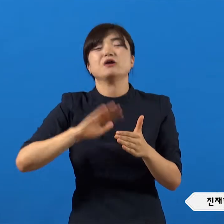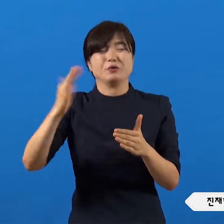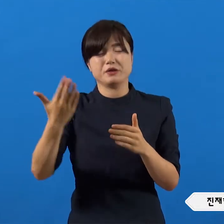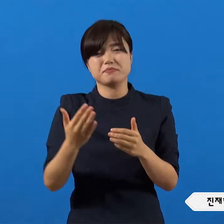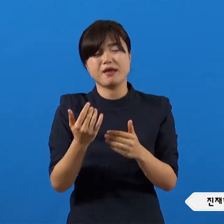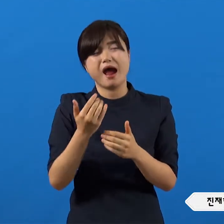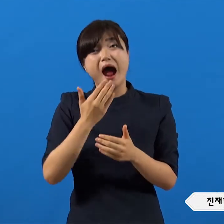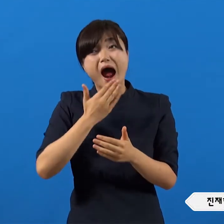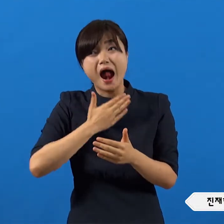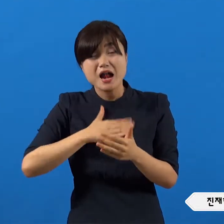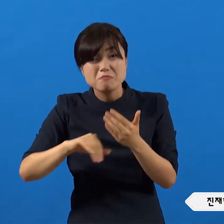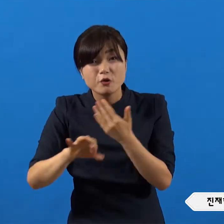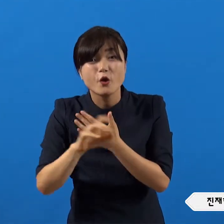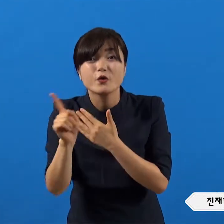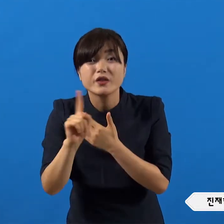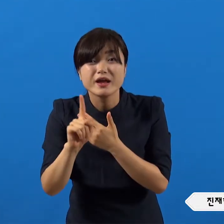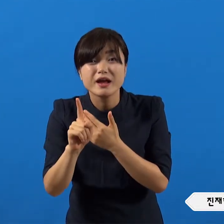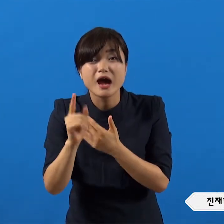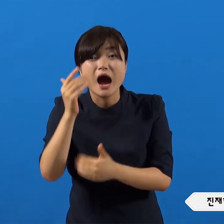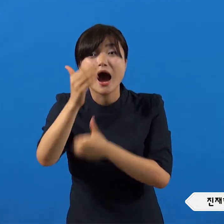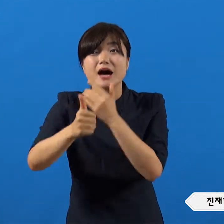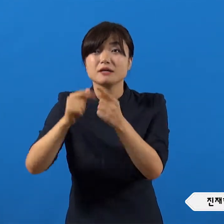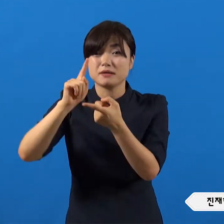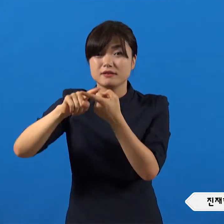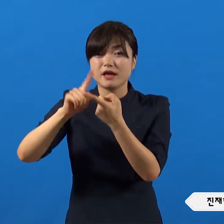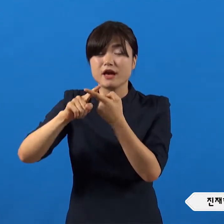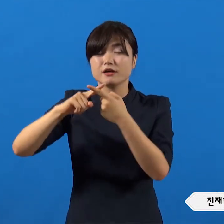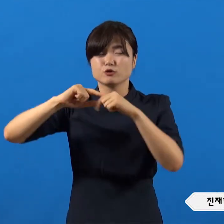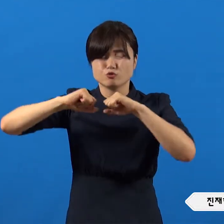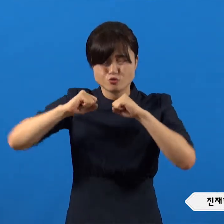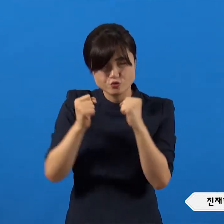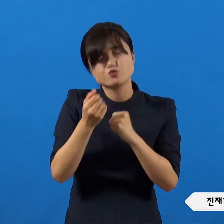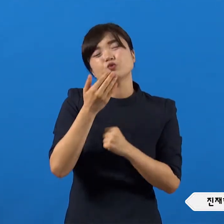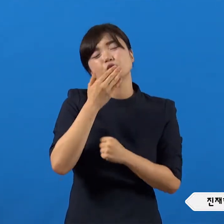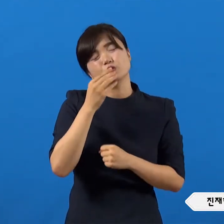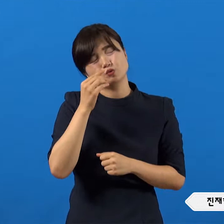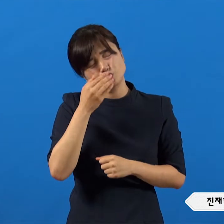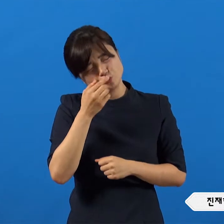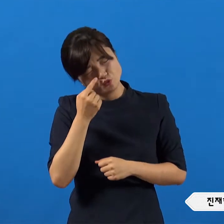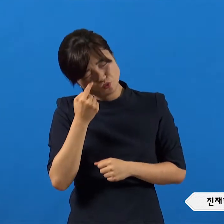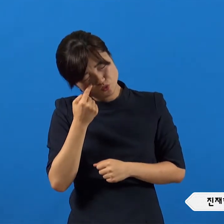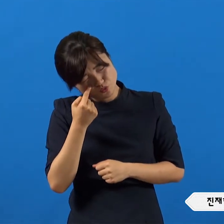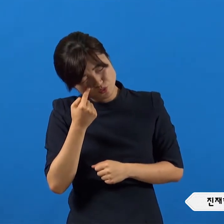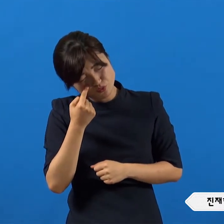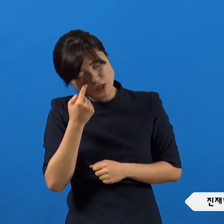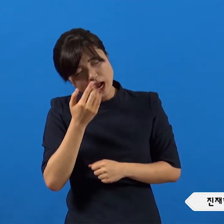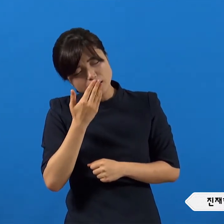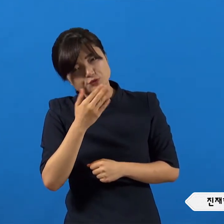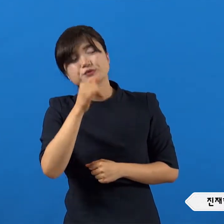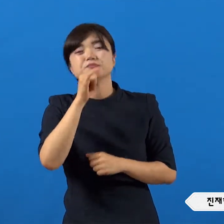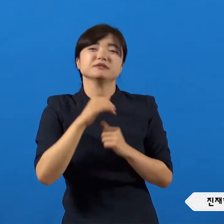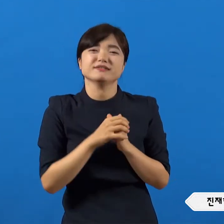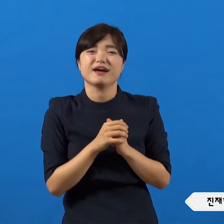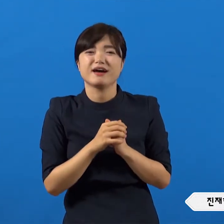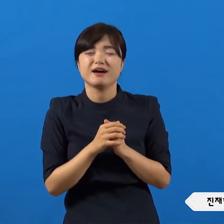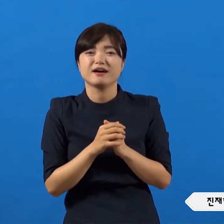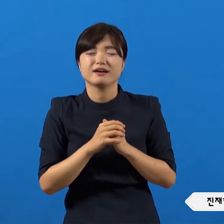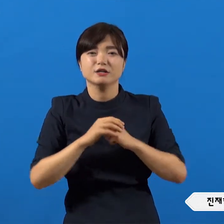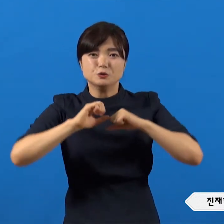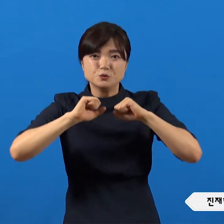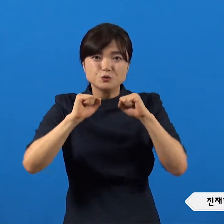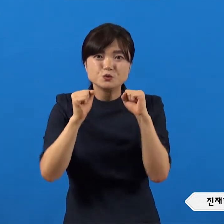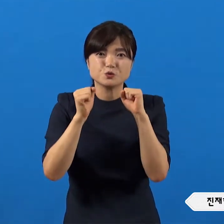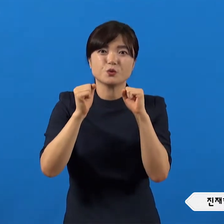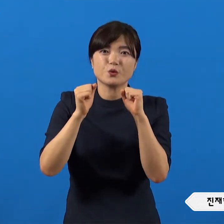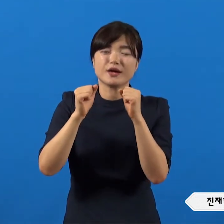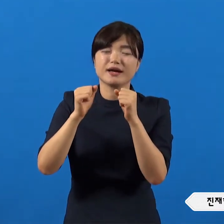알수록 하나님을 향한 순종은 더욱 쉬워집니다. 왜 그렇습니까? 순종의 대상이 되는 그분을